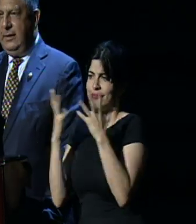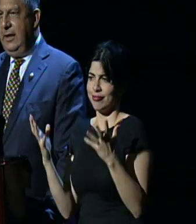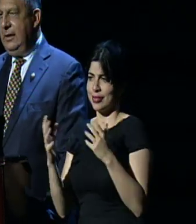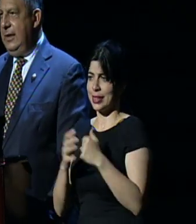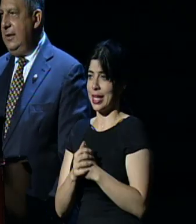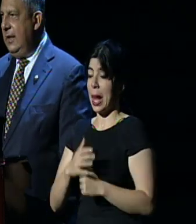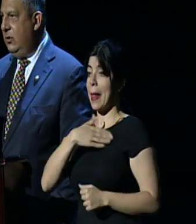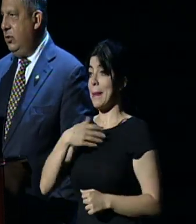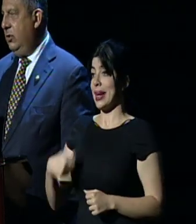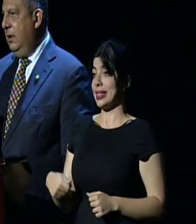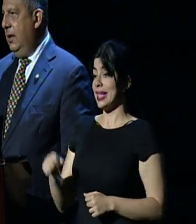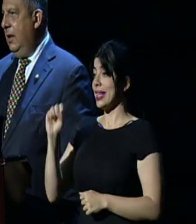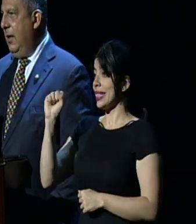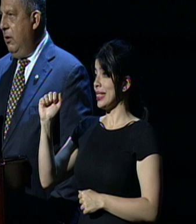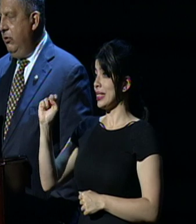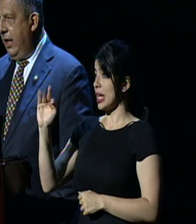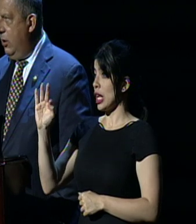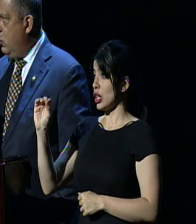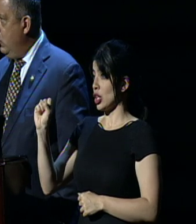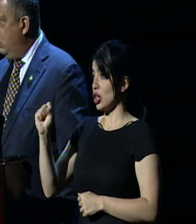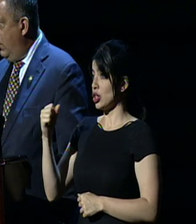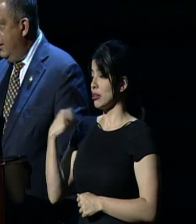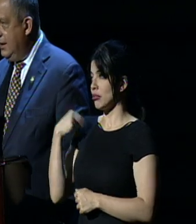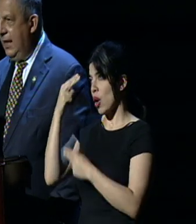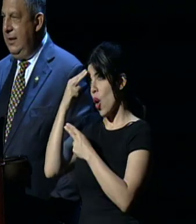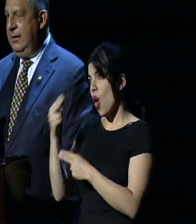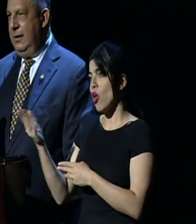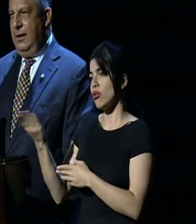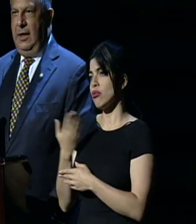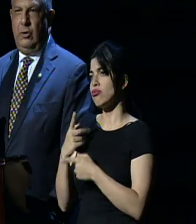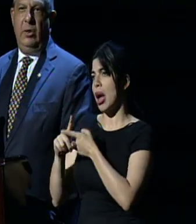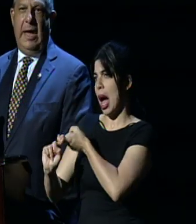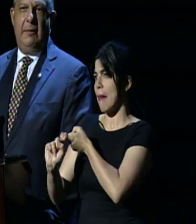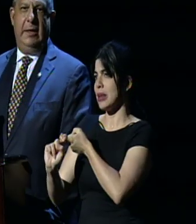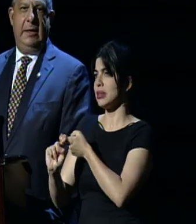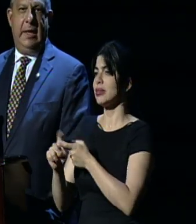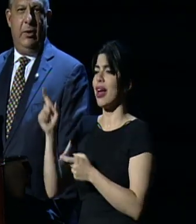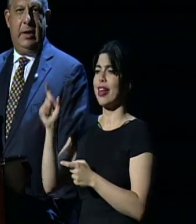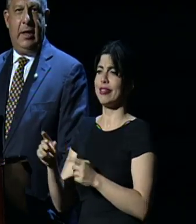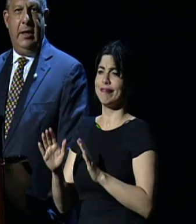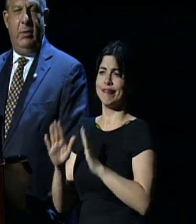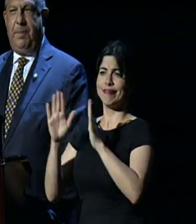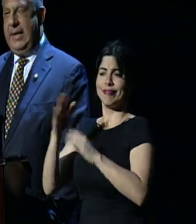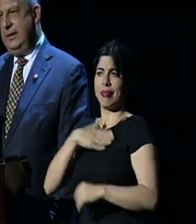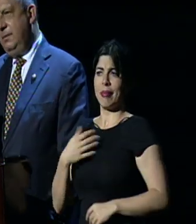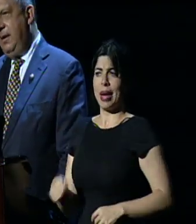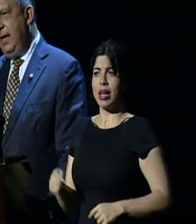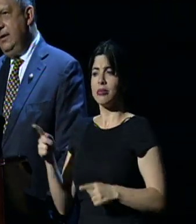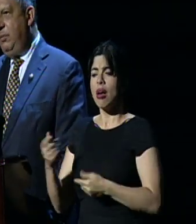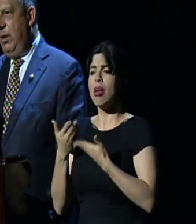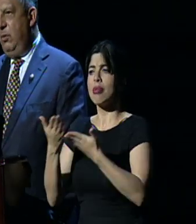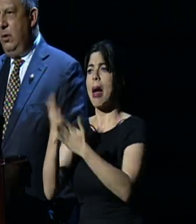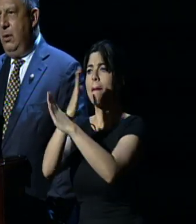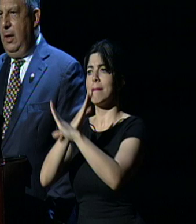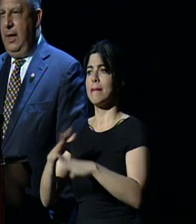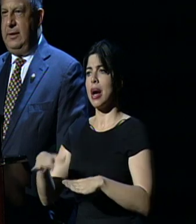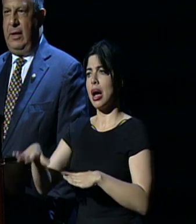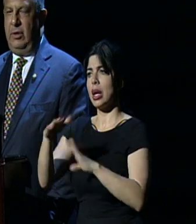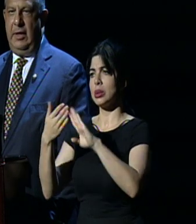que el presidente Santos, quien me ha honrado con su amistad, es un gran mandatario que ha traído paz para ese